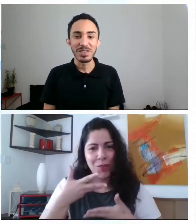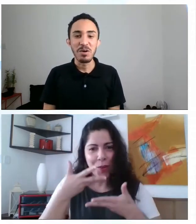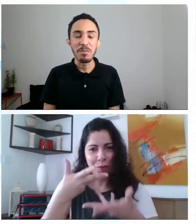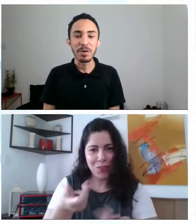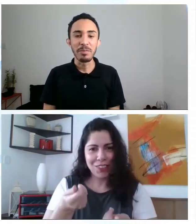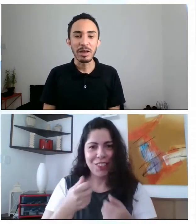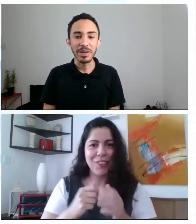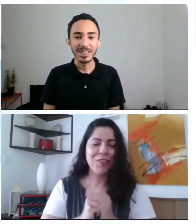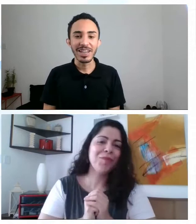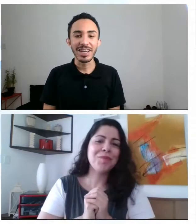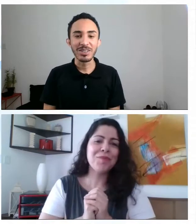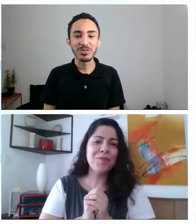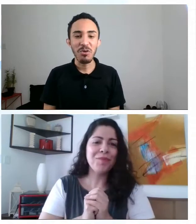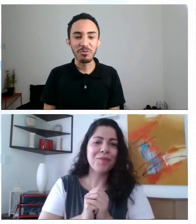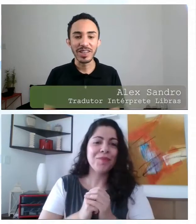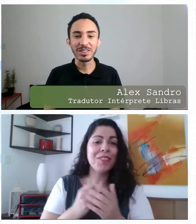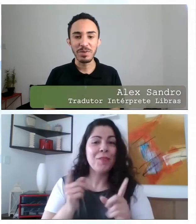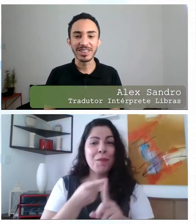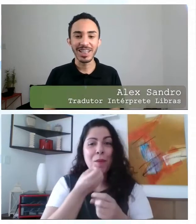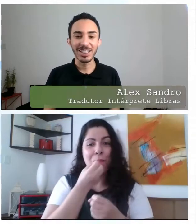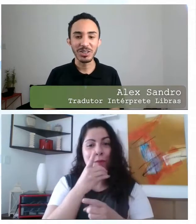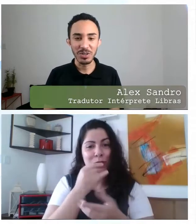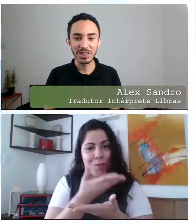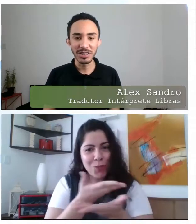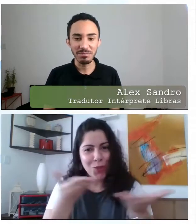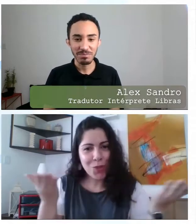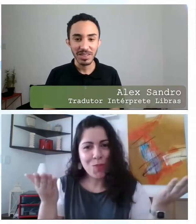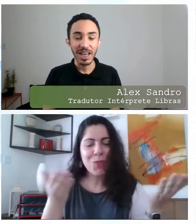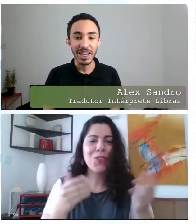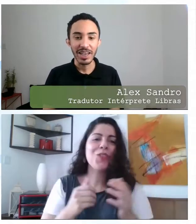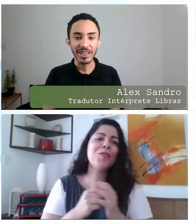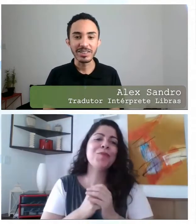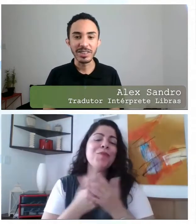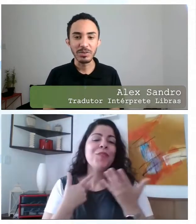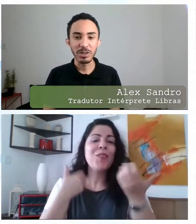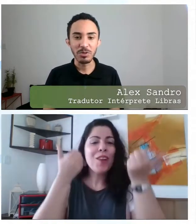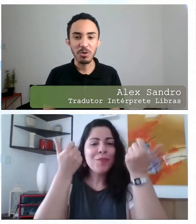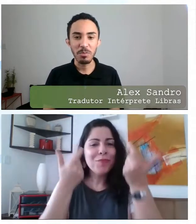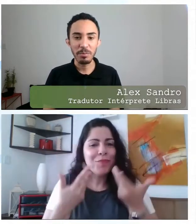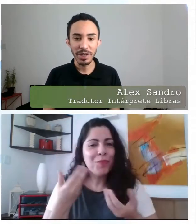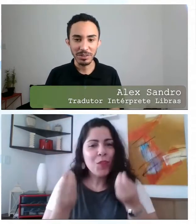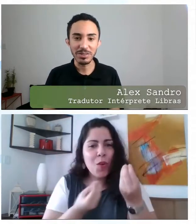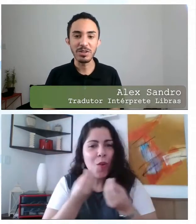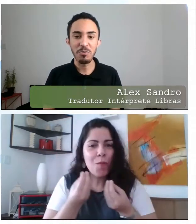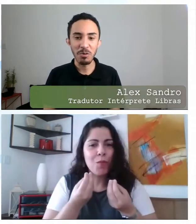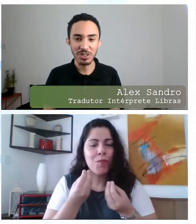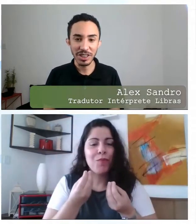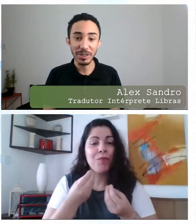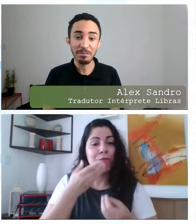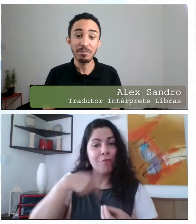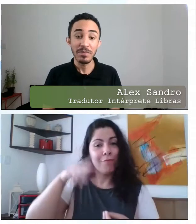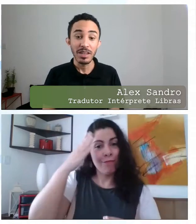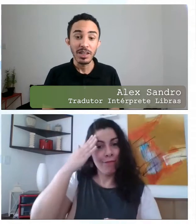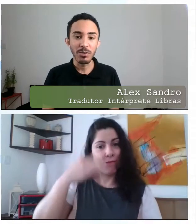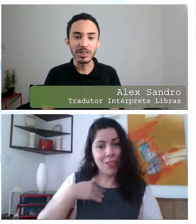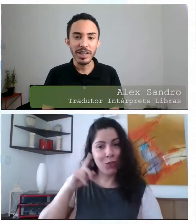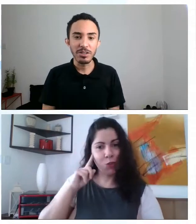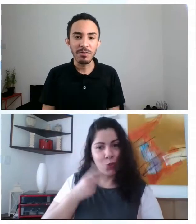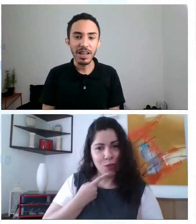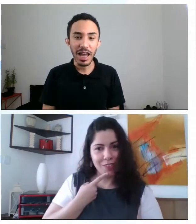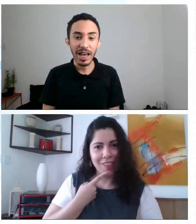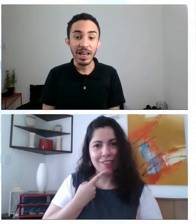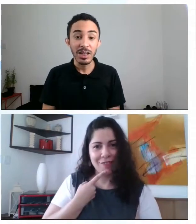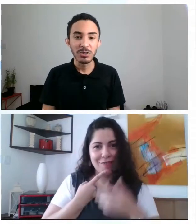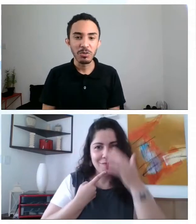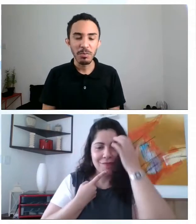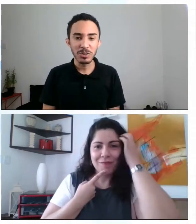Então, primeiramente agradeço o convite para estar aqui hoje. Inicio dando meus cumprimentos, bom dia, e gostaria